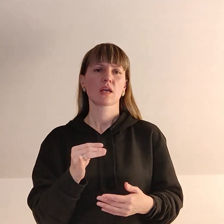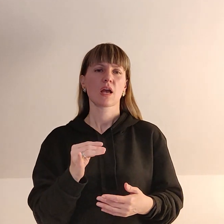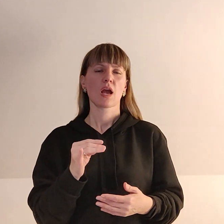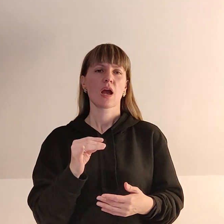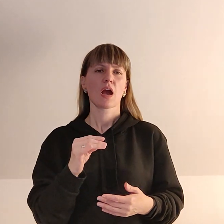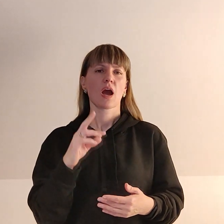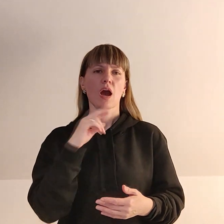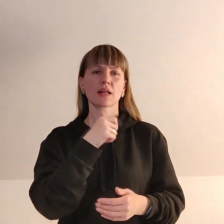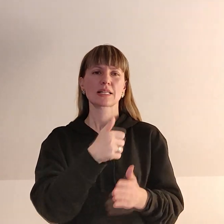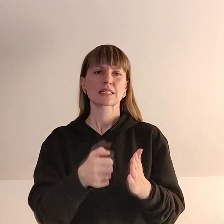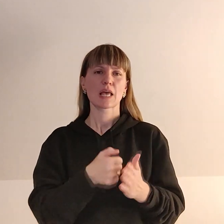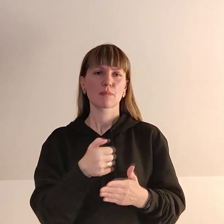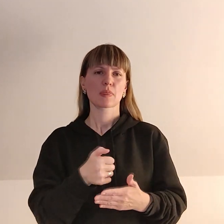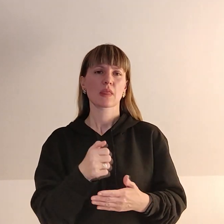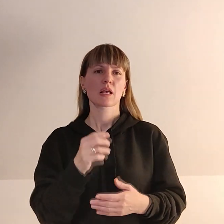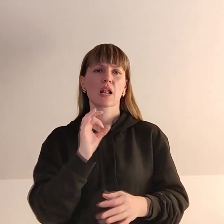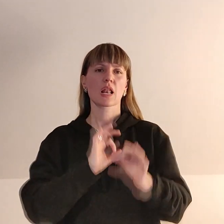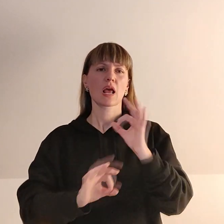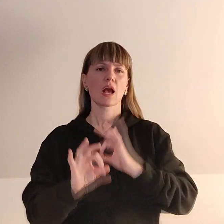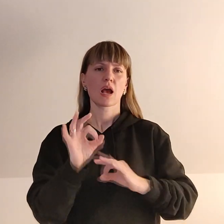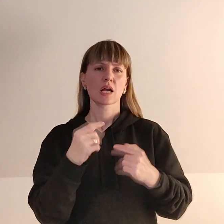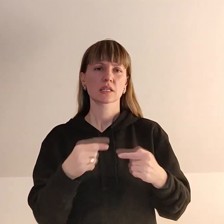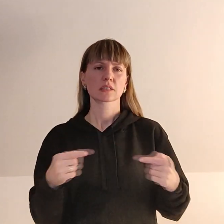антисептик, лікарства, медикаменти,